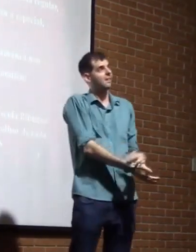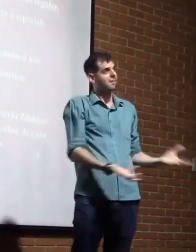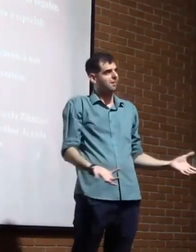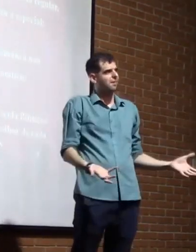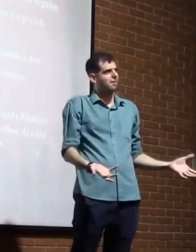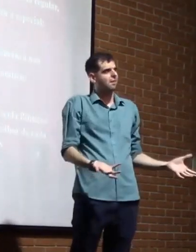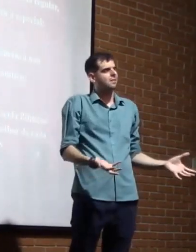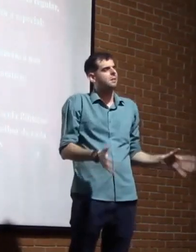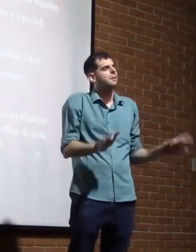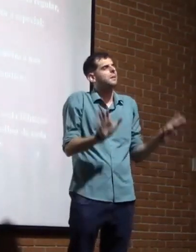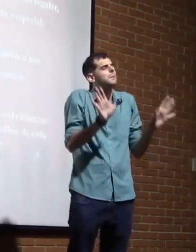vê